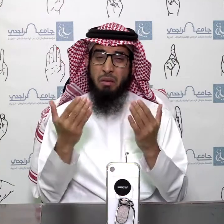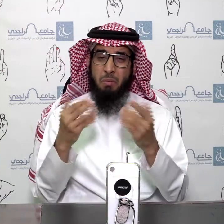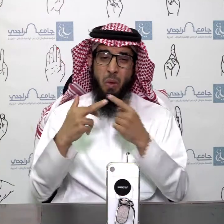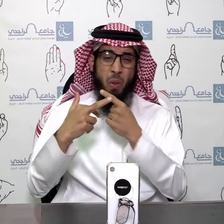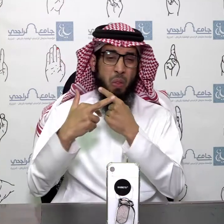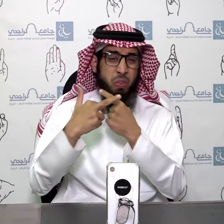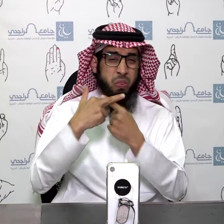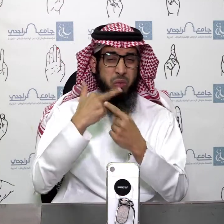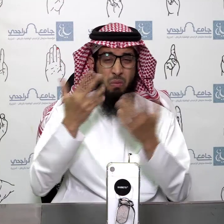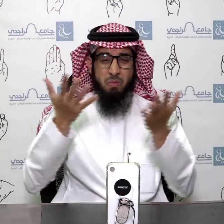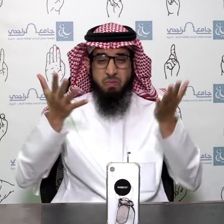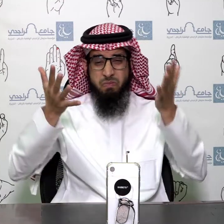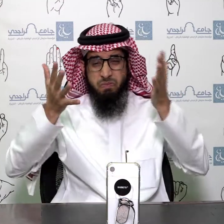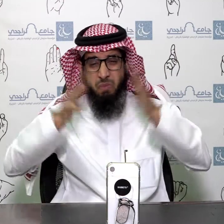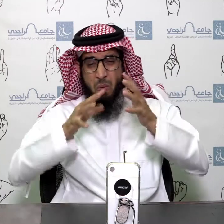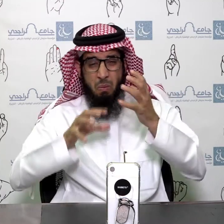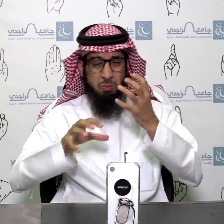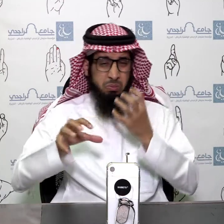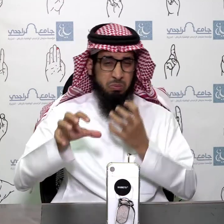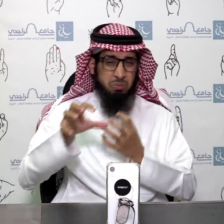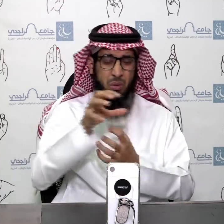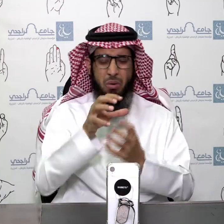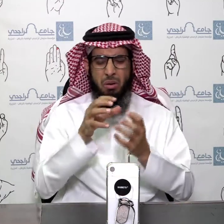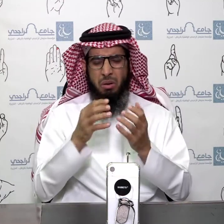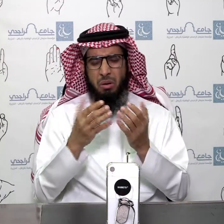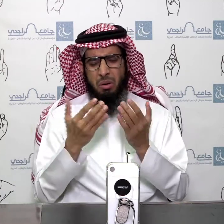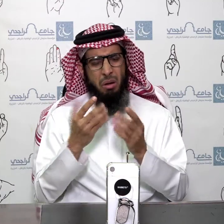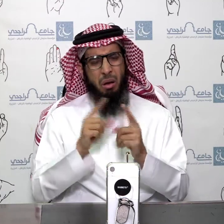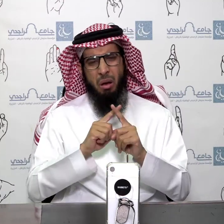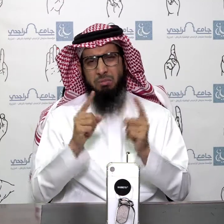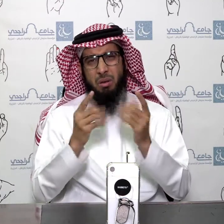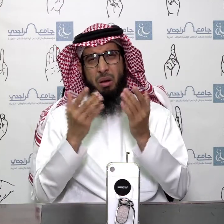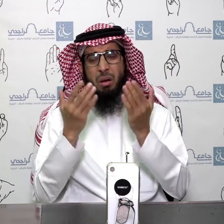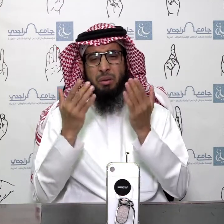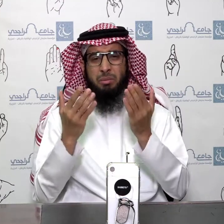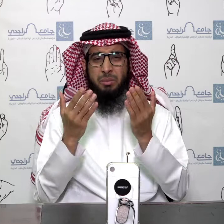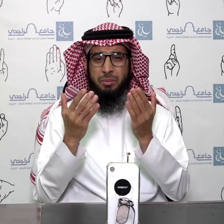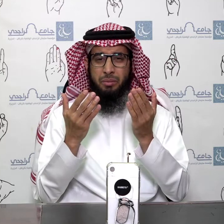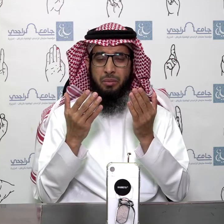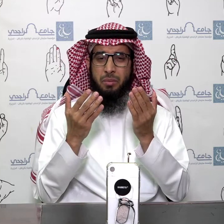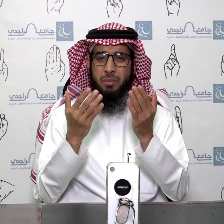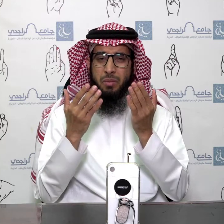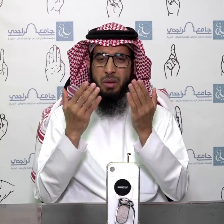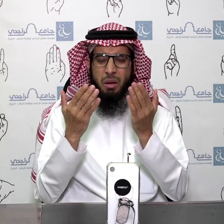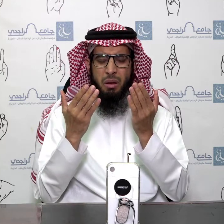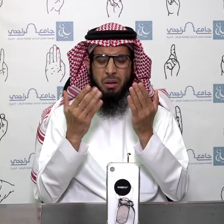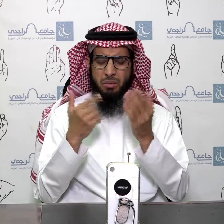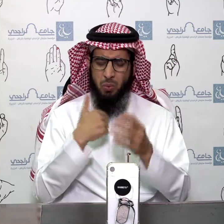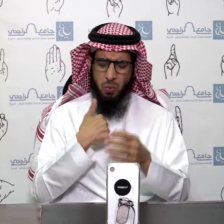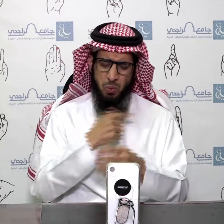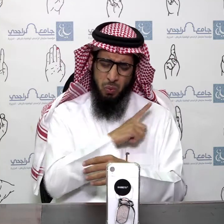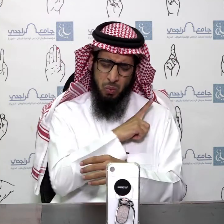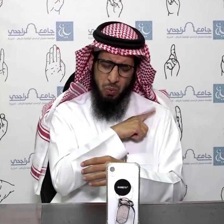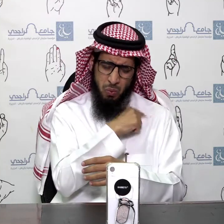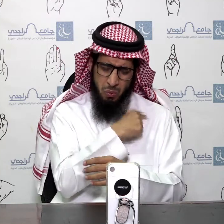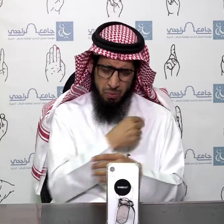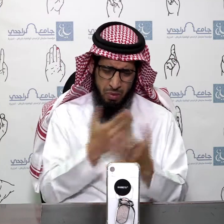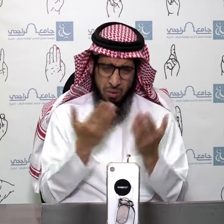ولا بلاء ولا هدم. ربنا لا تؤاخذنا بما فعل